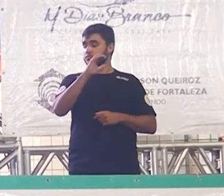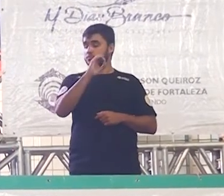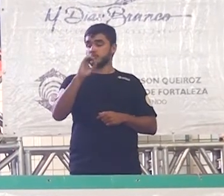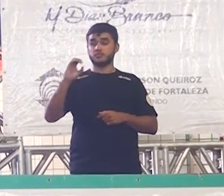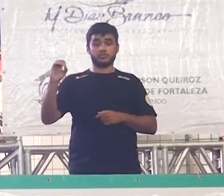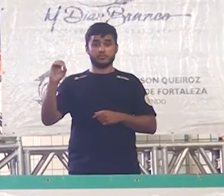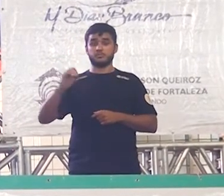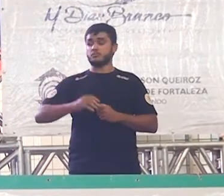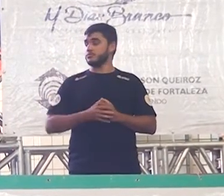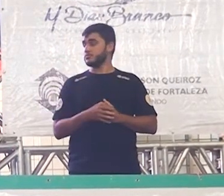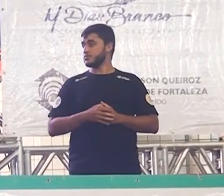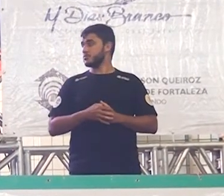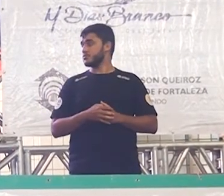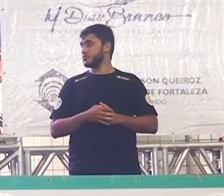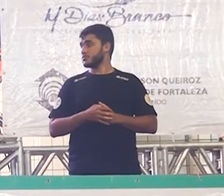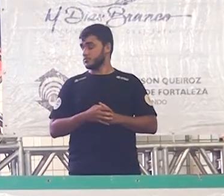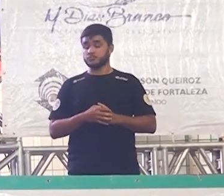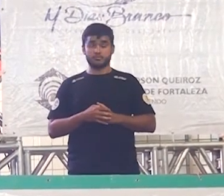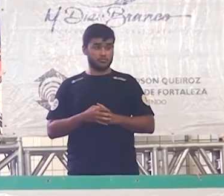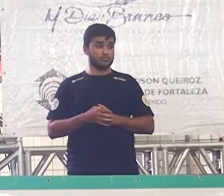2 zerinhos, nós temos 2.000.